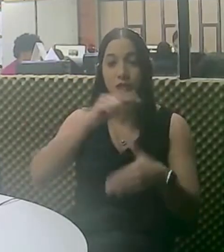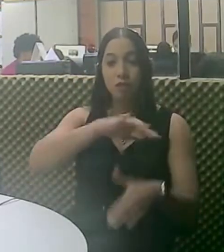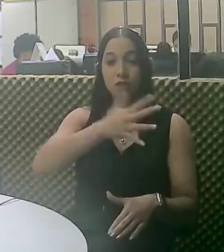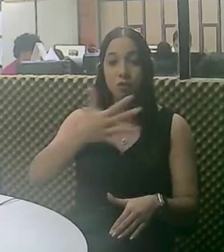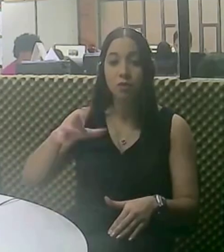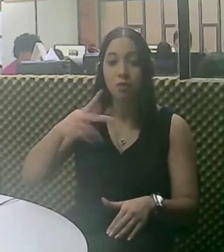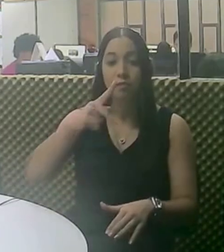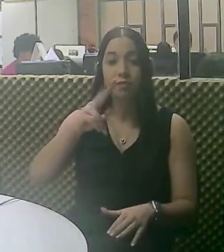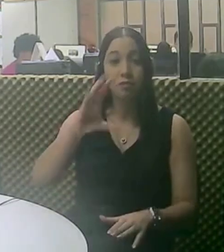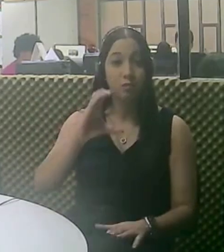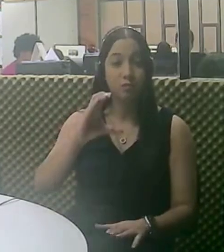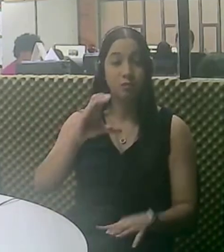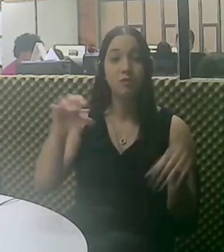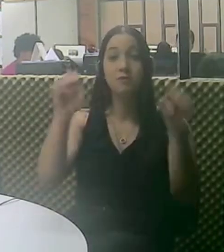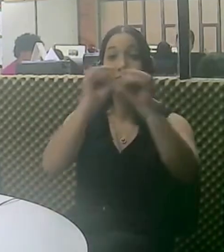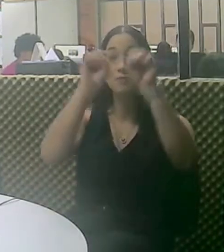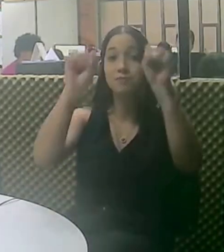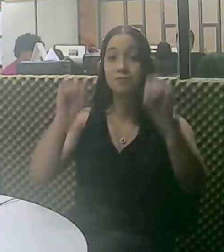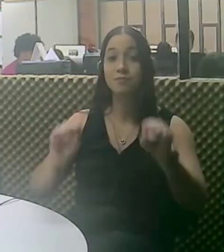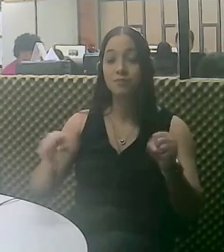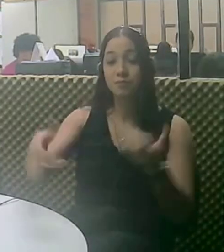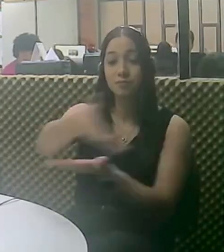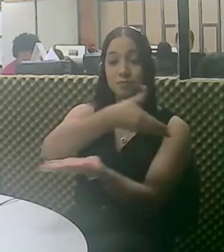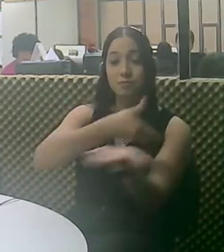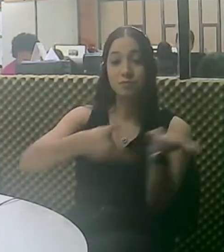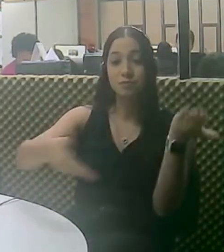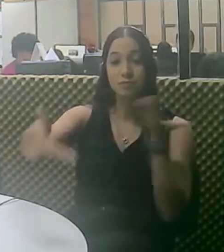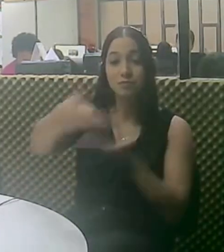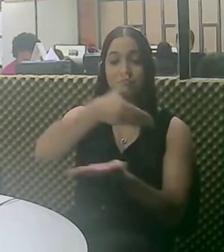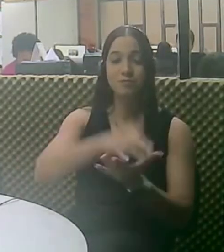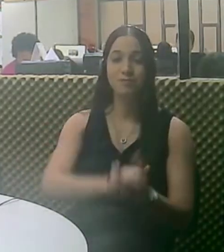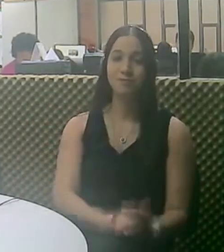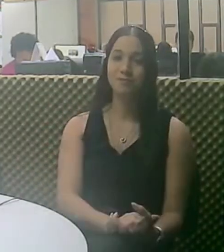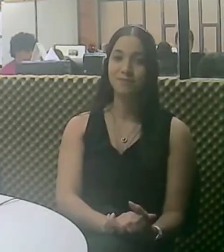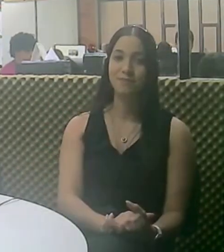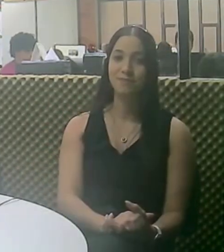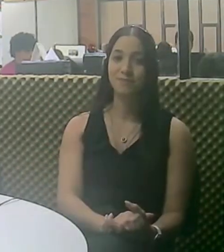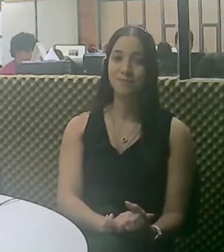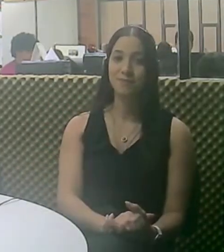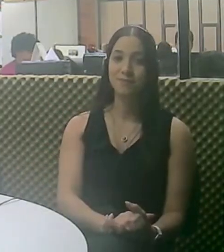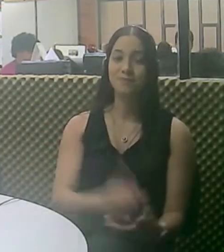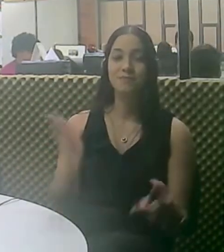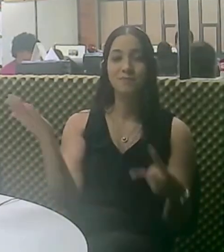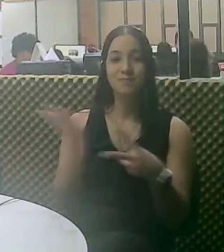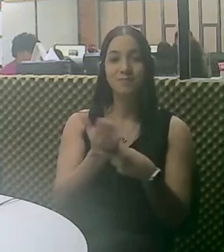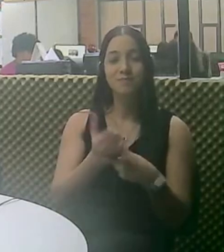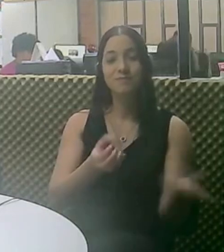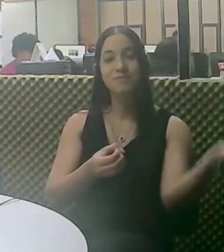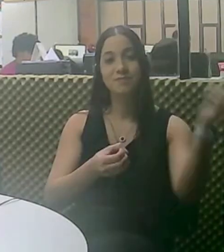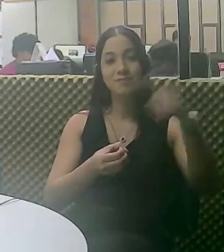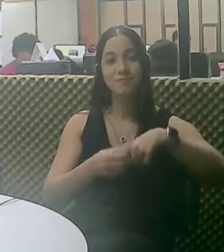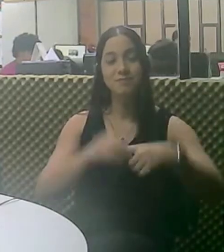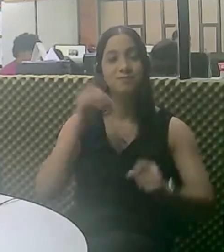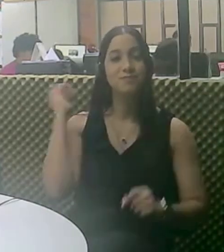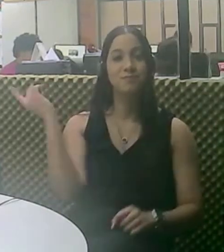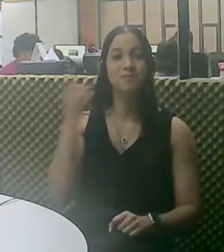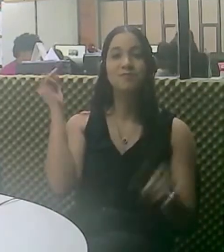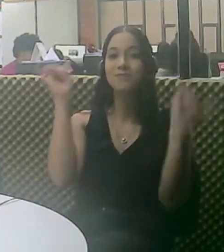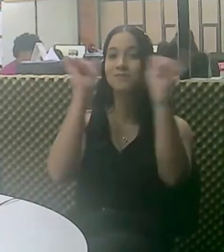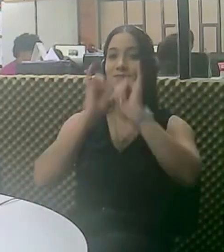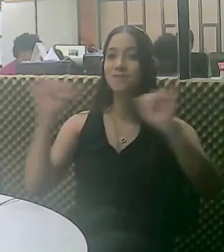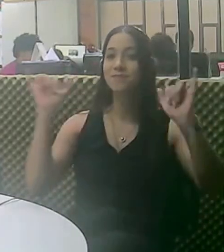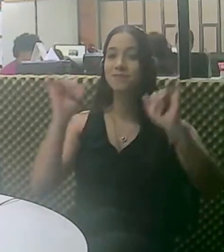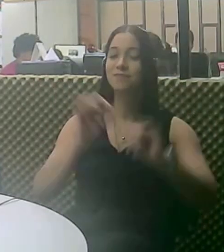tubos de PVC e o sistema de recirculação de água. Agora vamos para um rápido intervalo, já voltamos